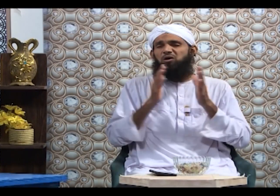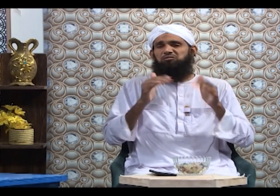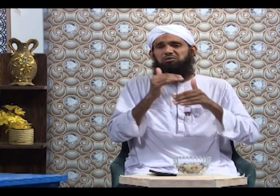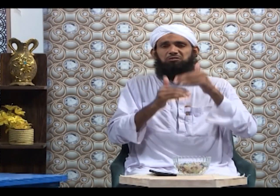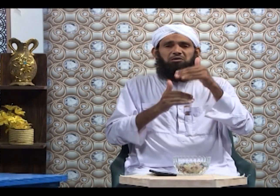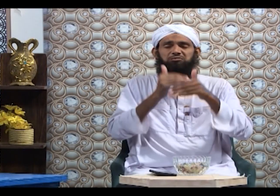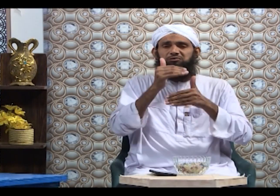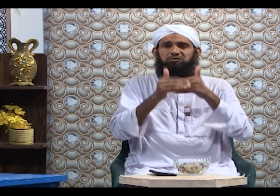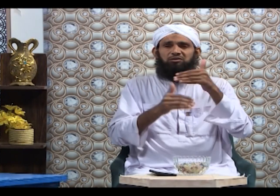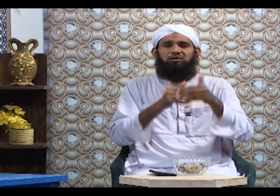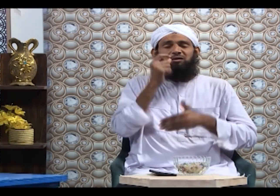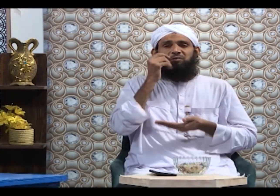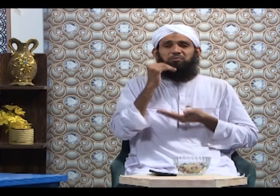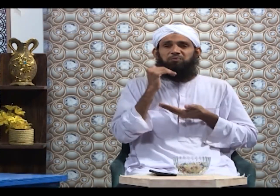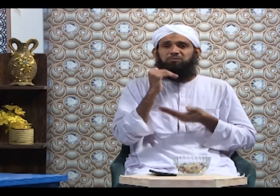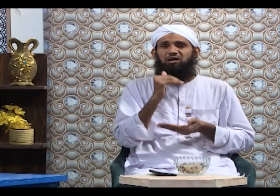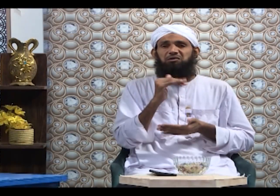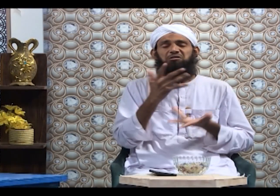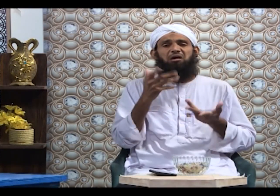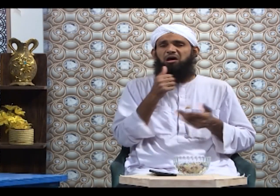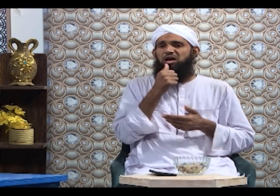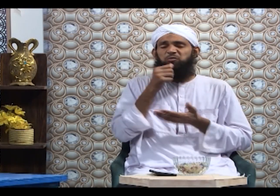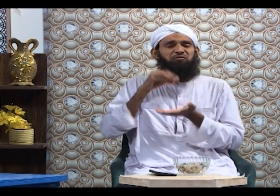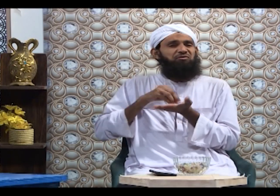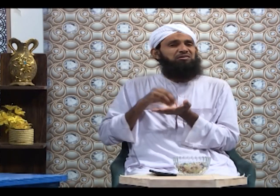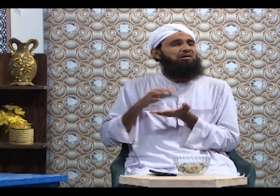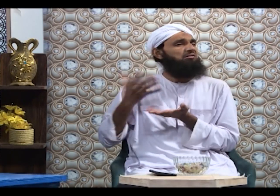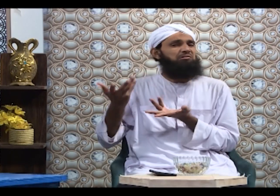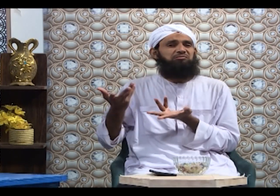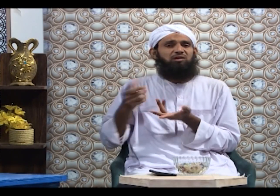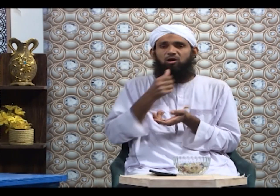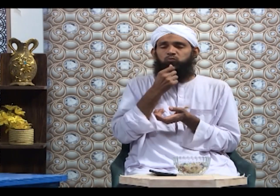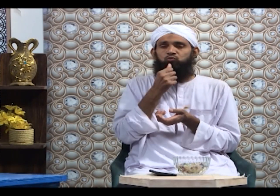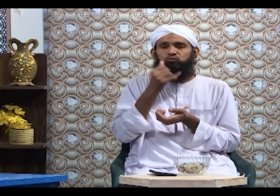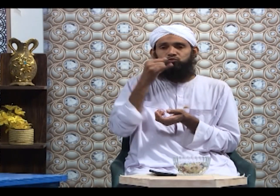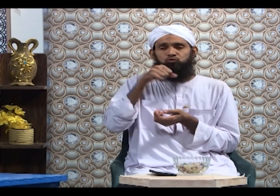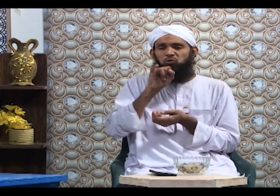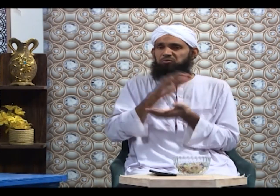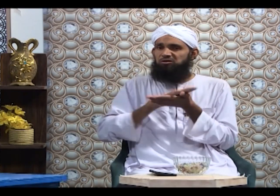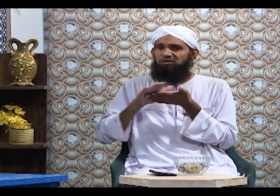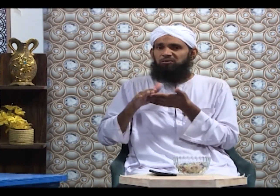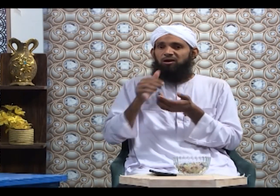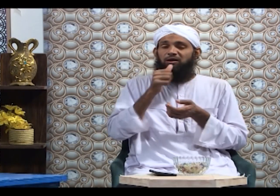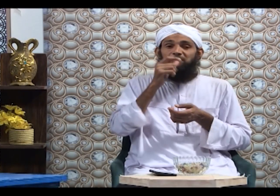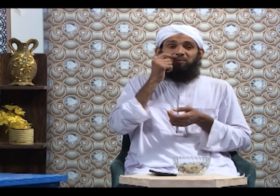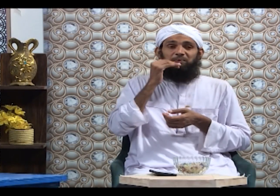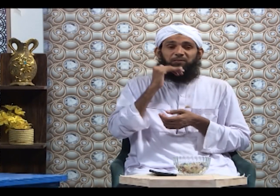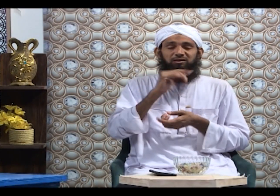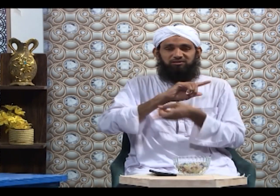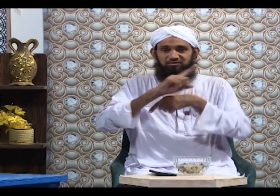ریٹائر ہونے کے بعد اسے بیکار اور فالتو سمجھتا ہے۔ باپ کی ذرا سی بات اسے انتہائی بری معلوم ہوتی